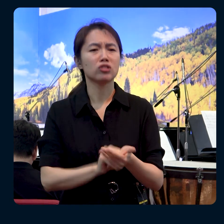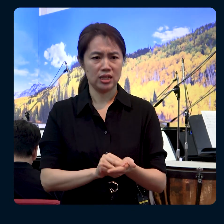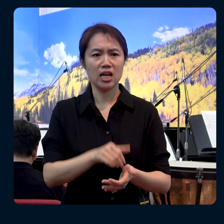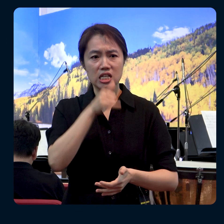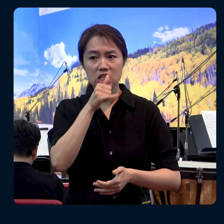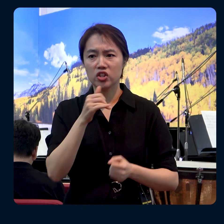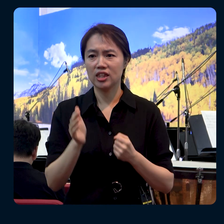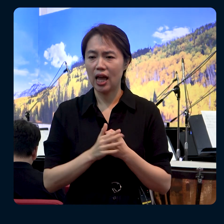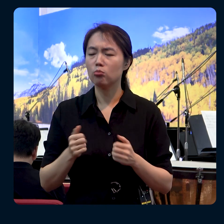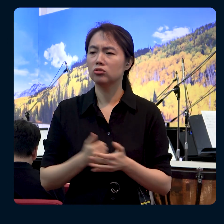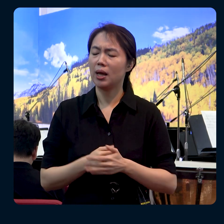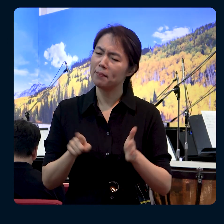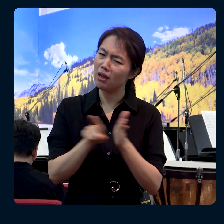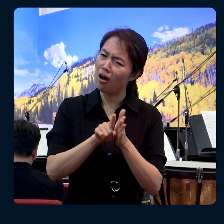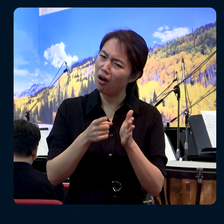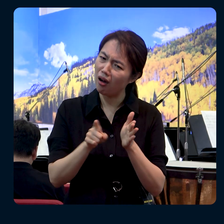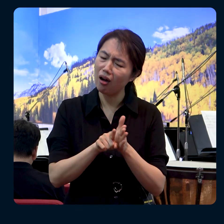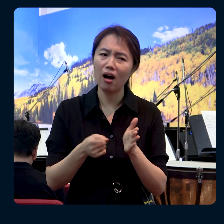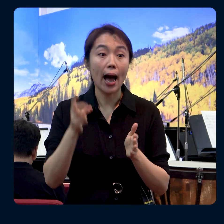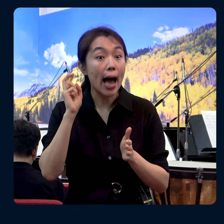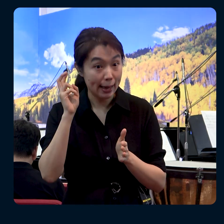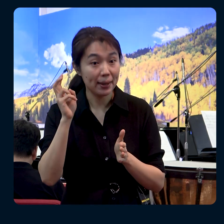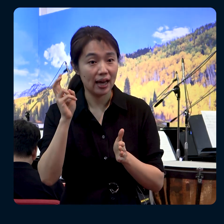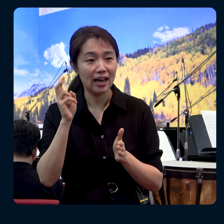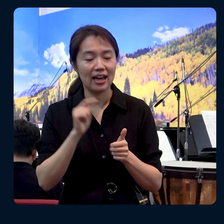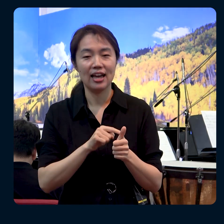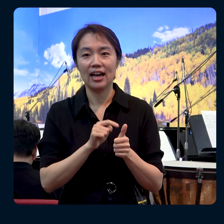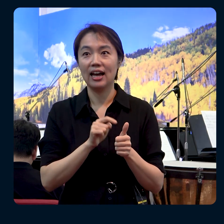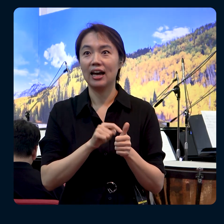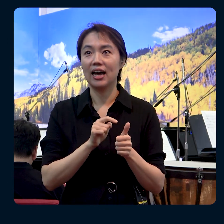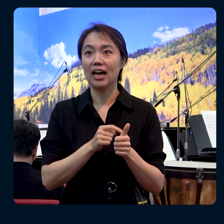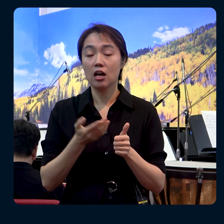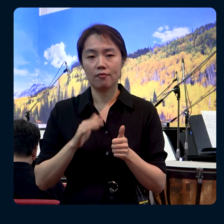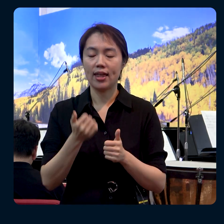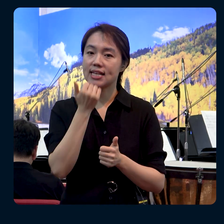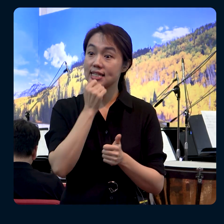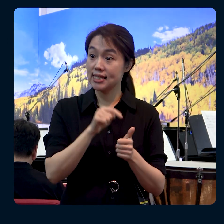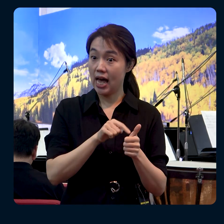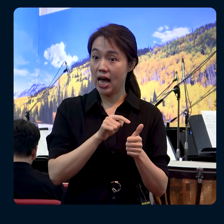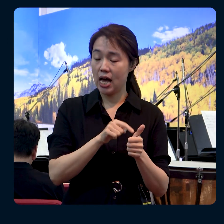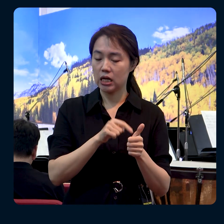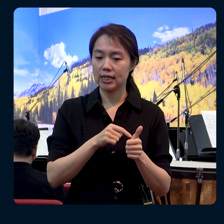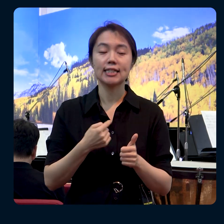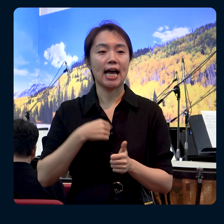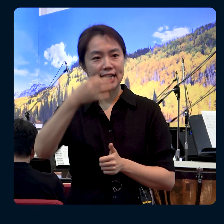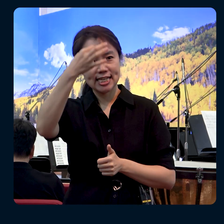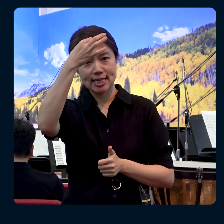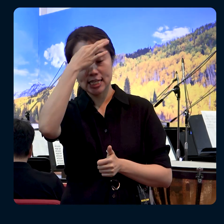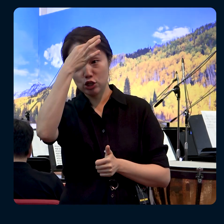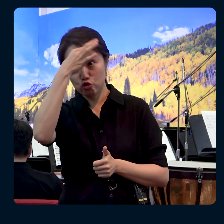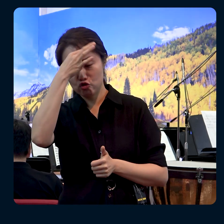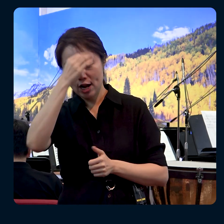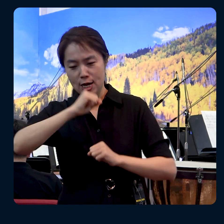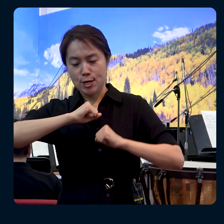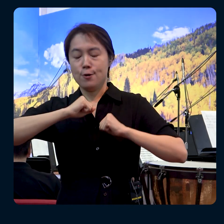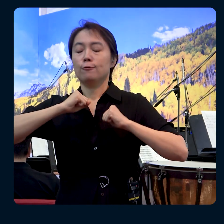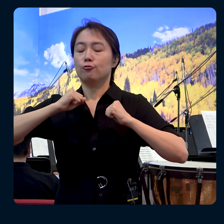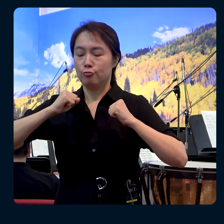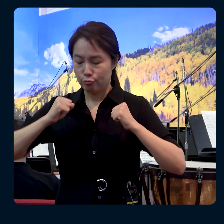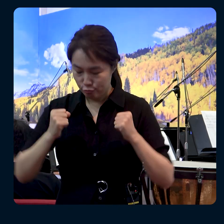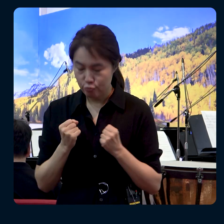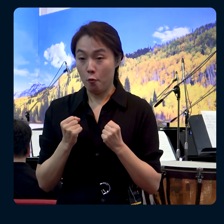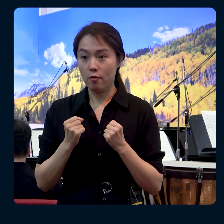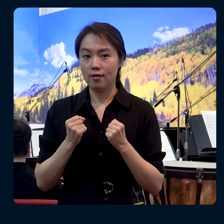불안하고 힘들겠어요. 신앙이 얼마나 흔들리겠어요. 그런데 이삭은 그의 장기인 순종을